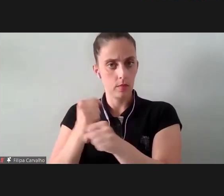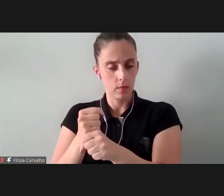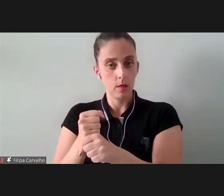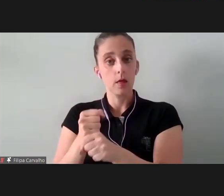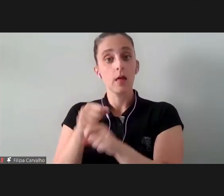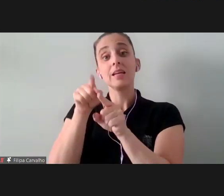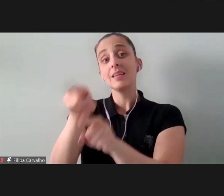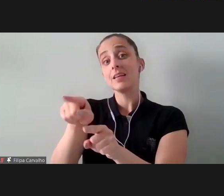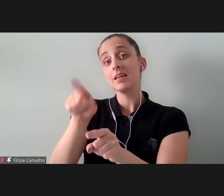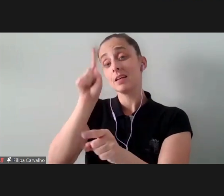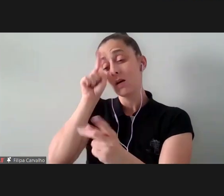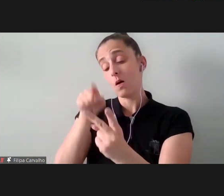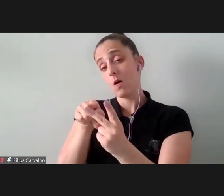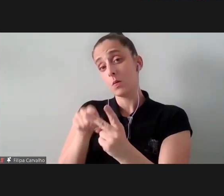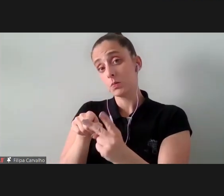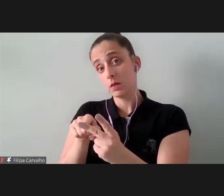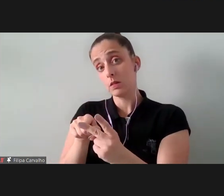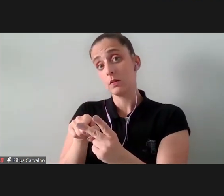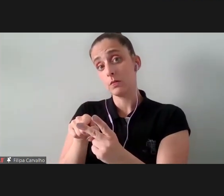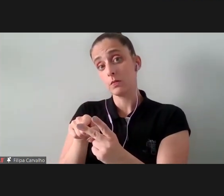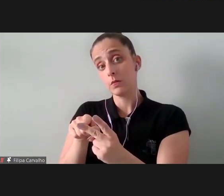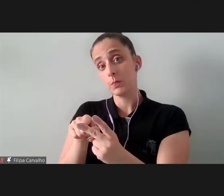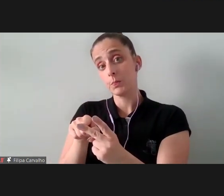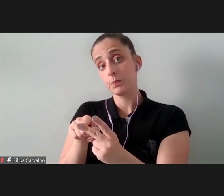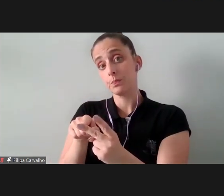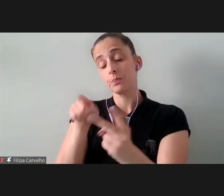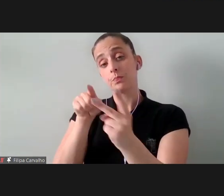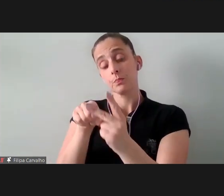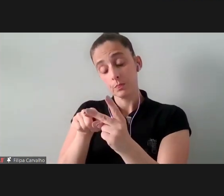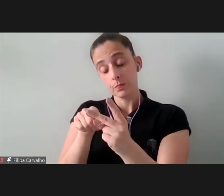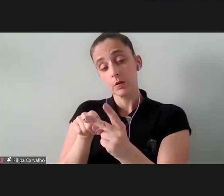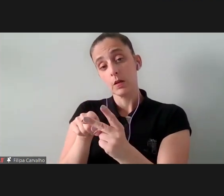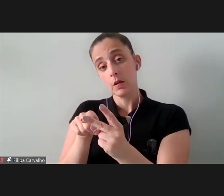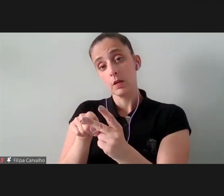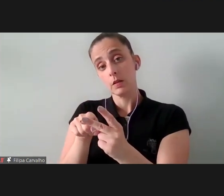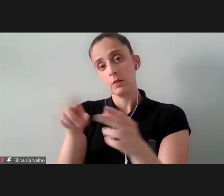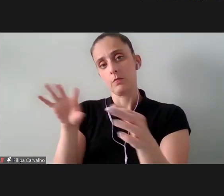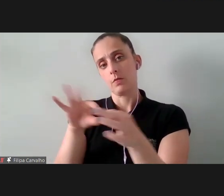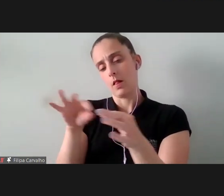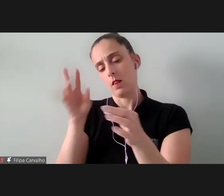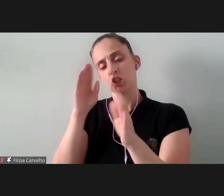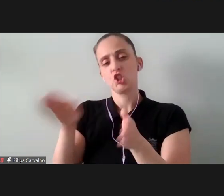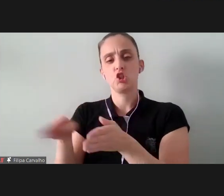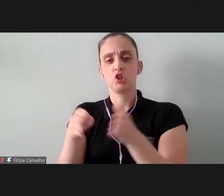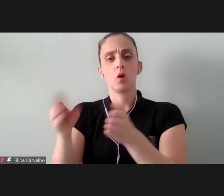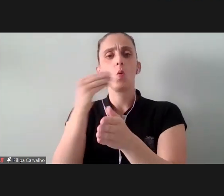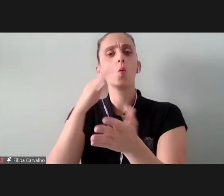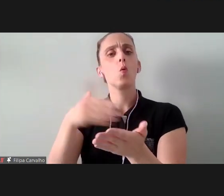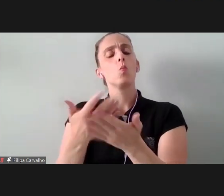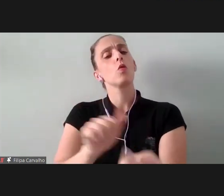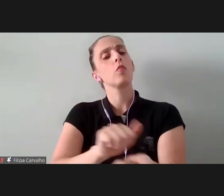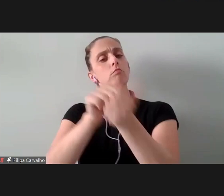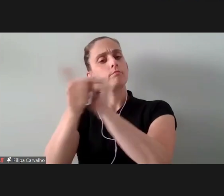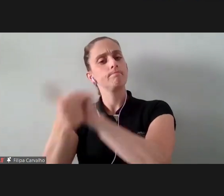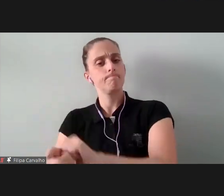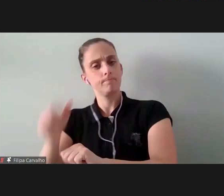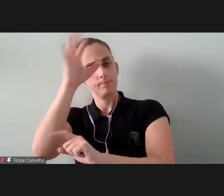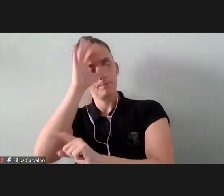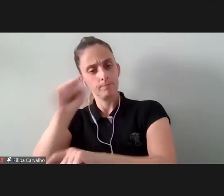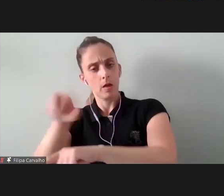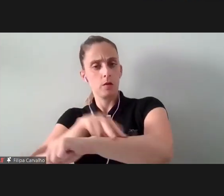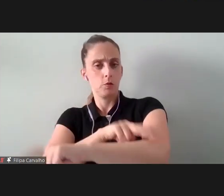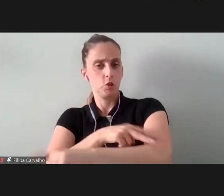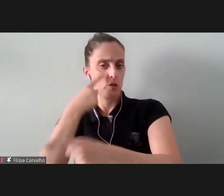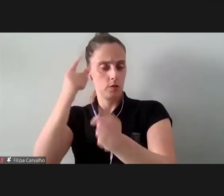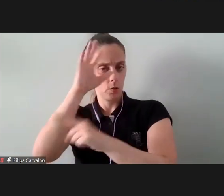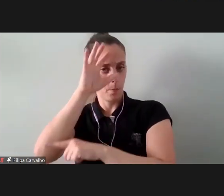desses objetivos, nessa agenda estratégica para a modernização do Estado e administração pública, foi